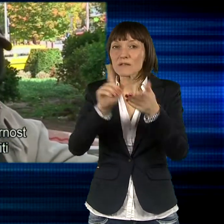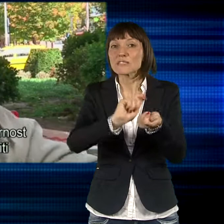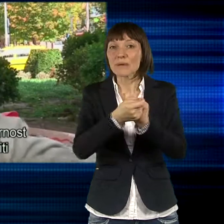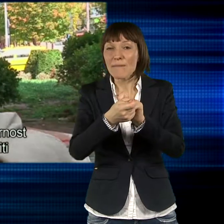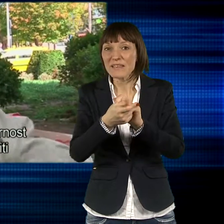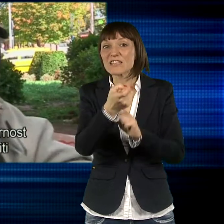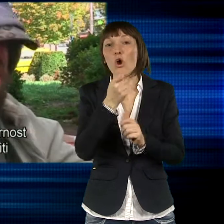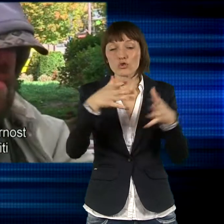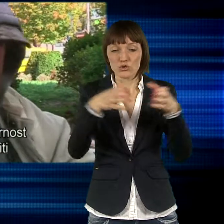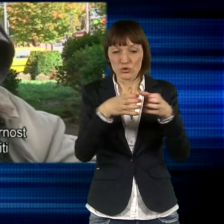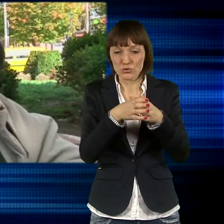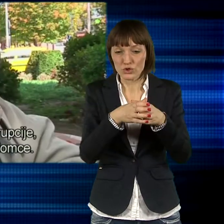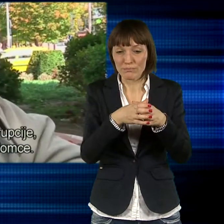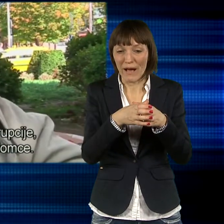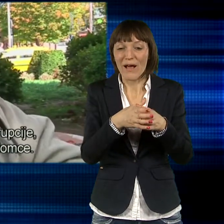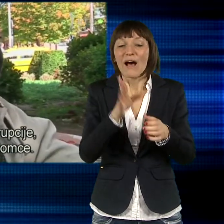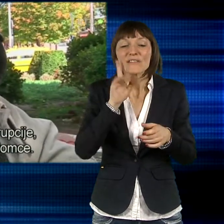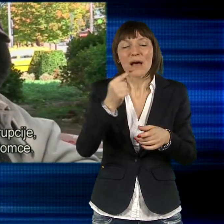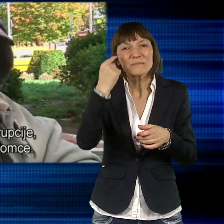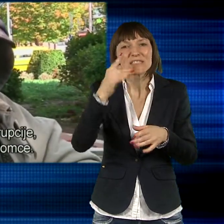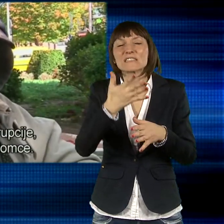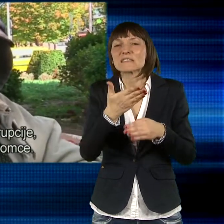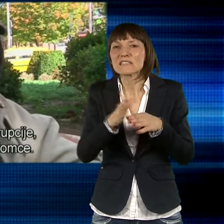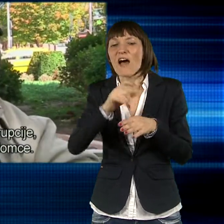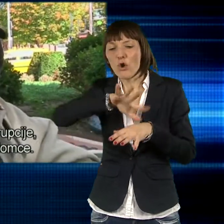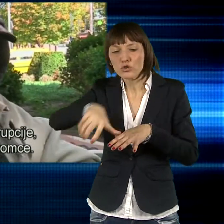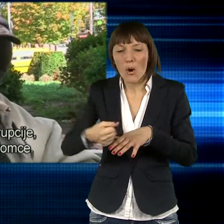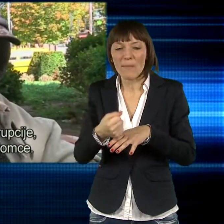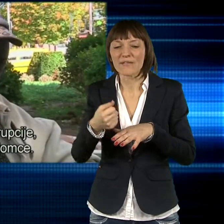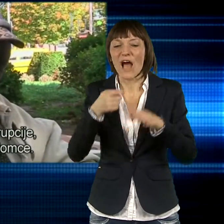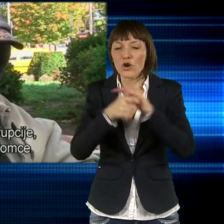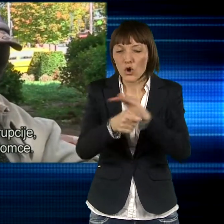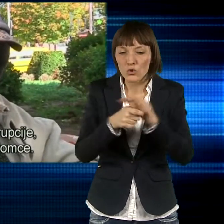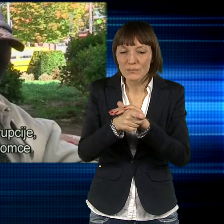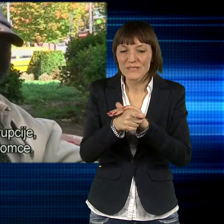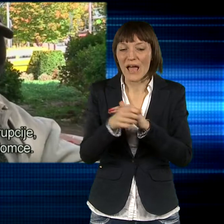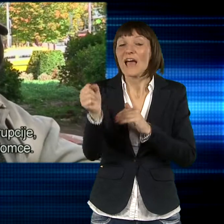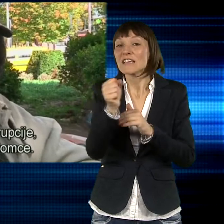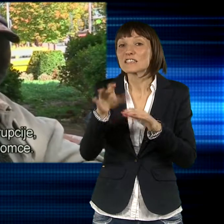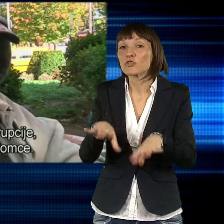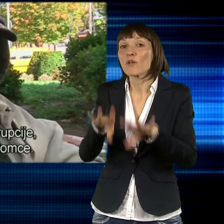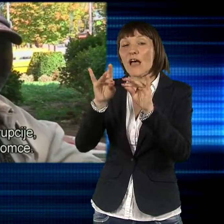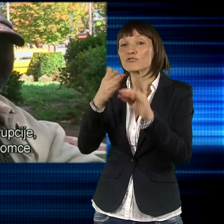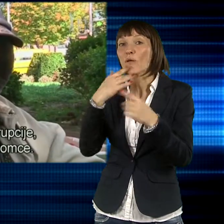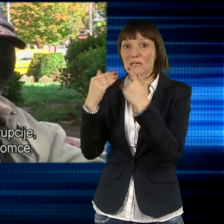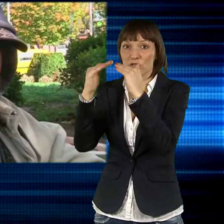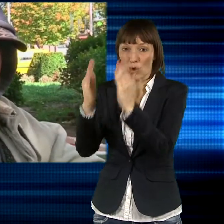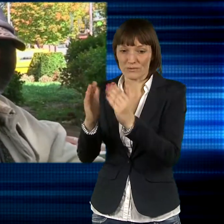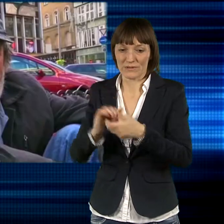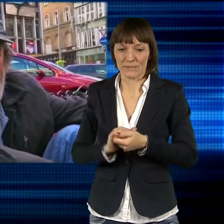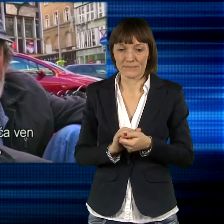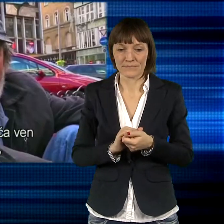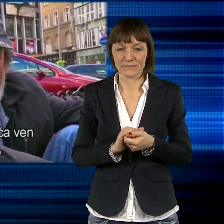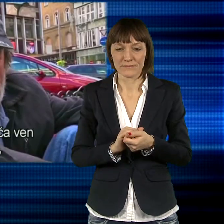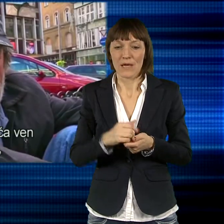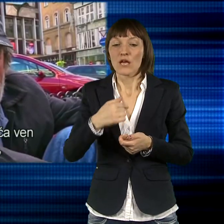Hogy ne lássák a lopásokat, meg a rablásokat, amit ők elkövetnek, és így próbálják meg a hajtalakat kezelni. Ha